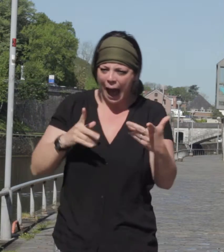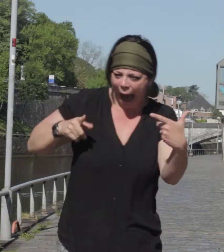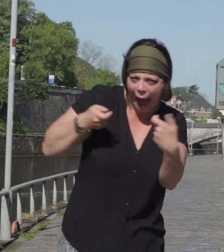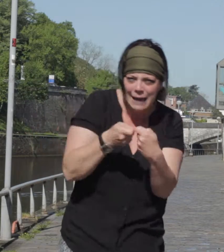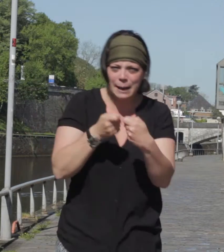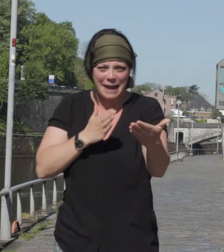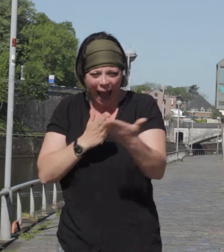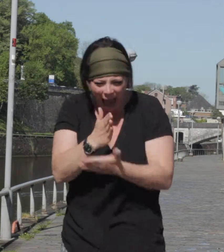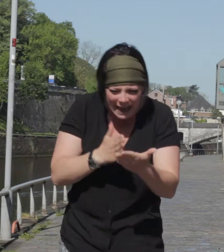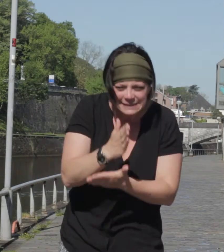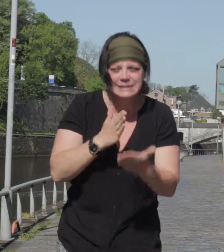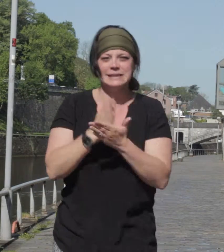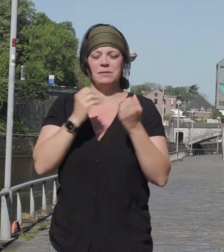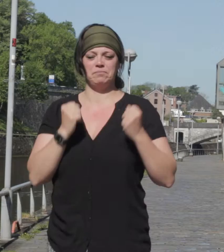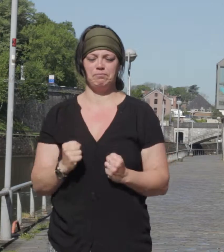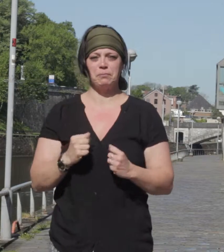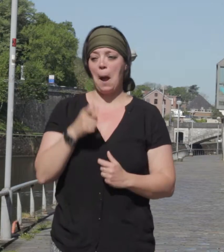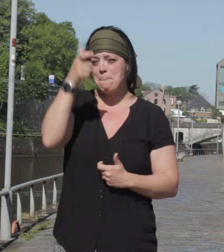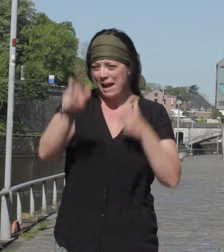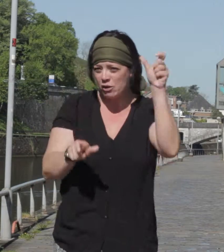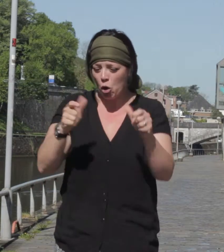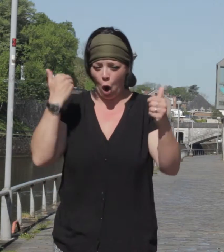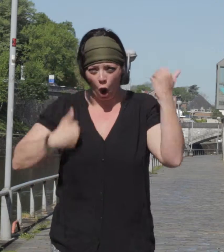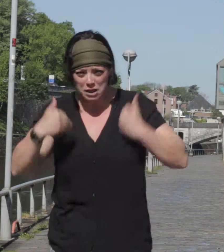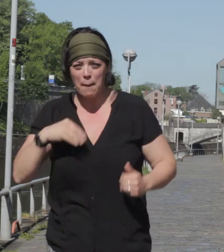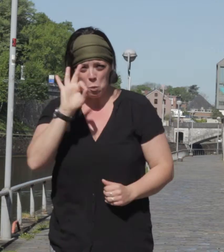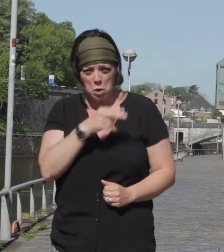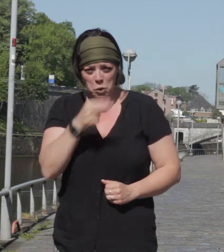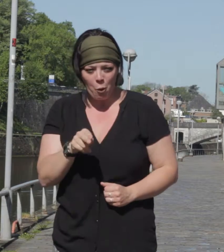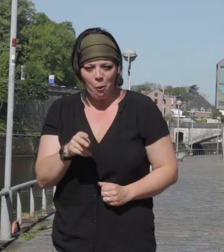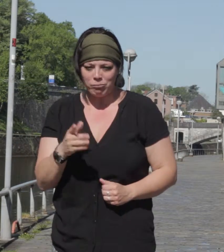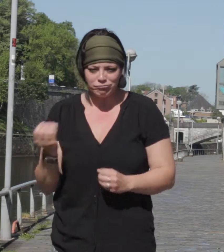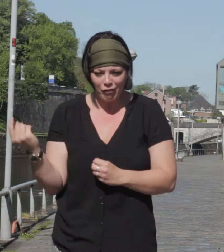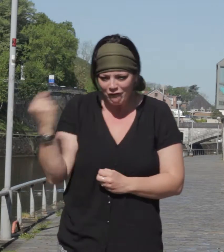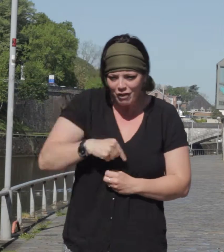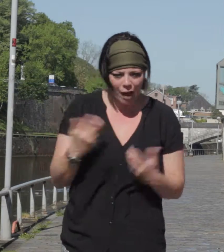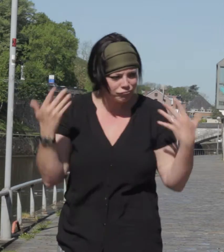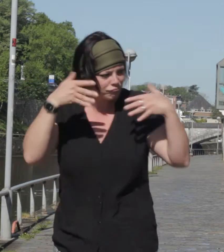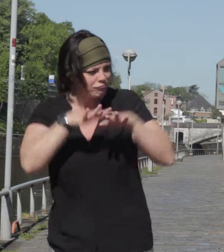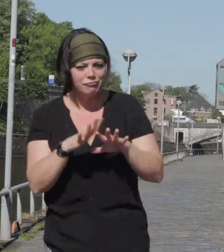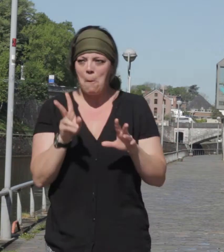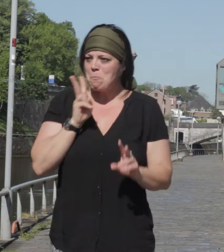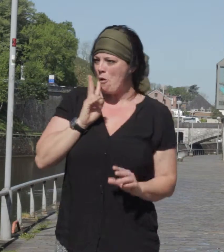Que tous, valides et non valides, puissent profiter de celui-ci et soient à même de ressentir cette ambiance si particulière.